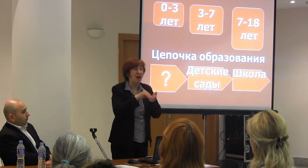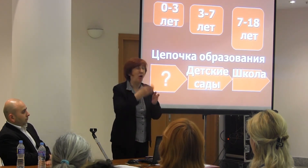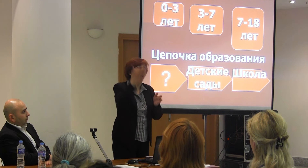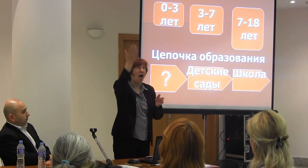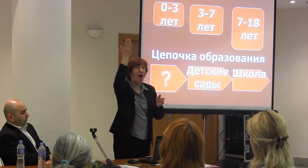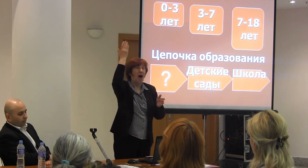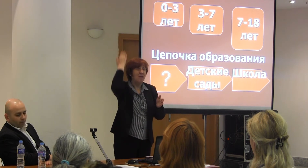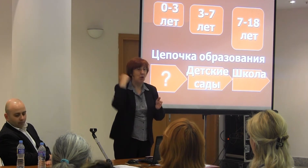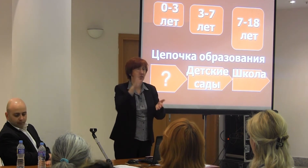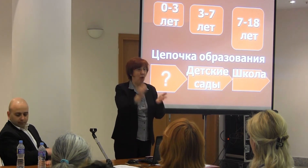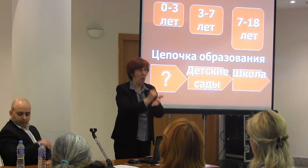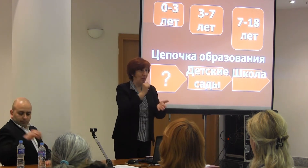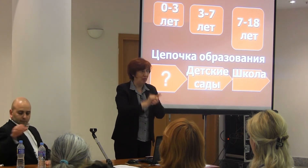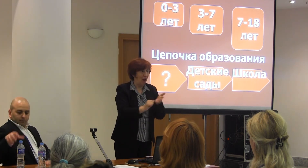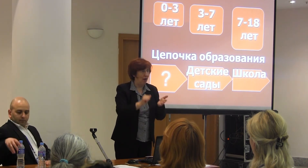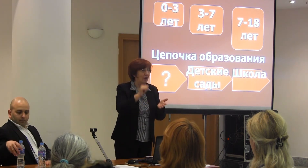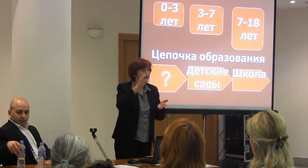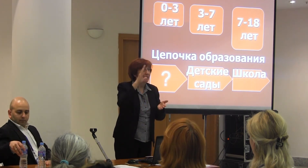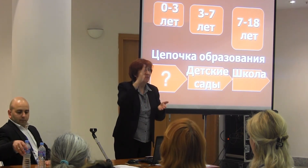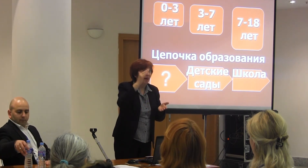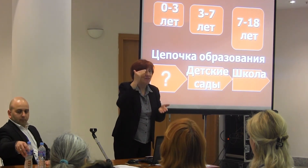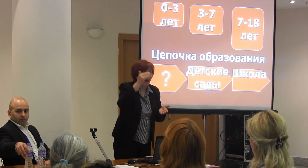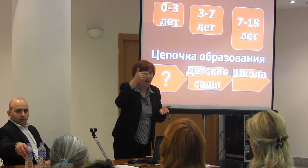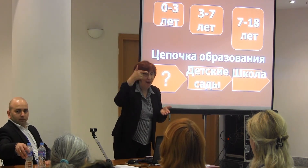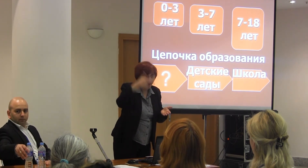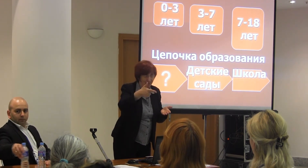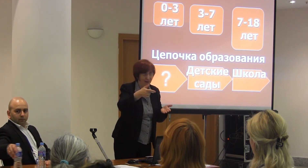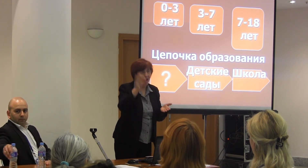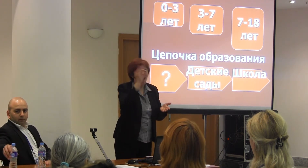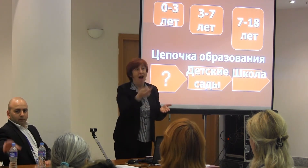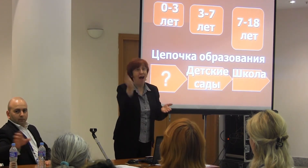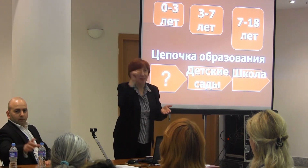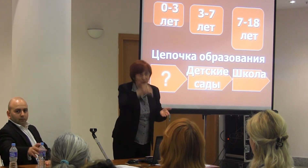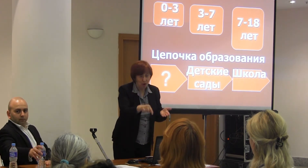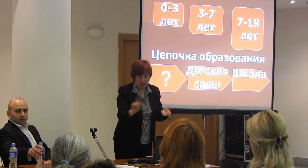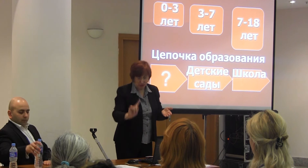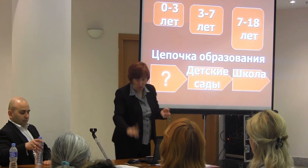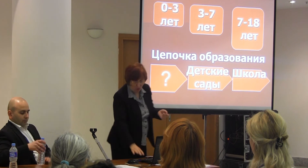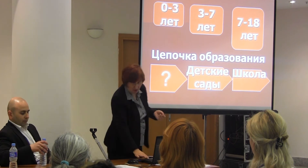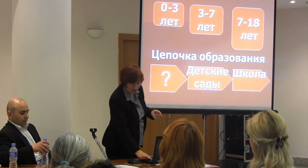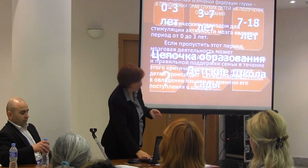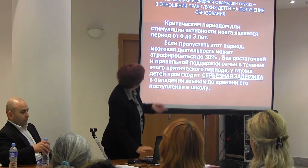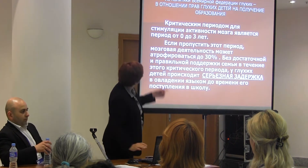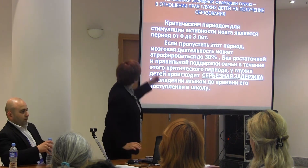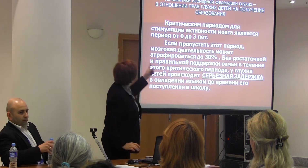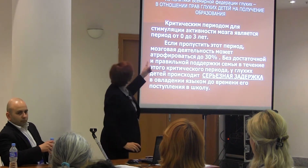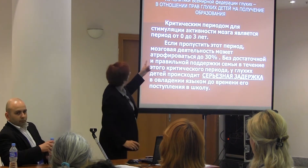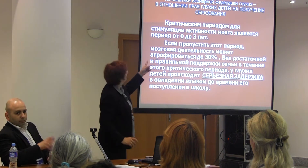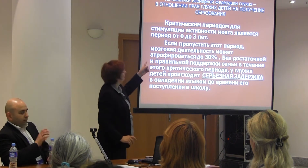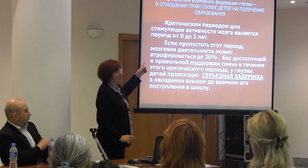Но всем известно, Господи, об этом уже давно было описано, задокументировано, еще в документах Всемирной Федерации глухих это